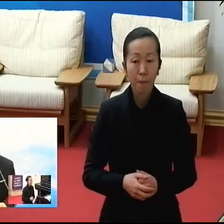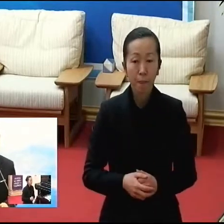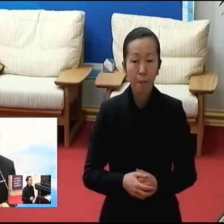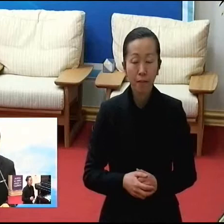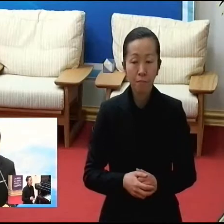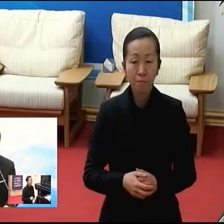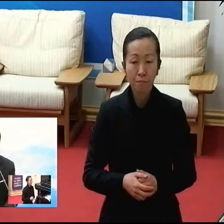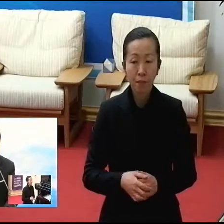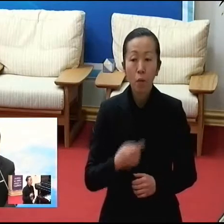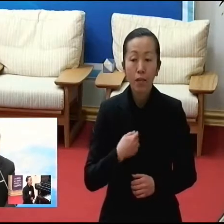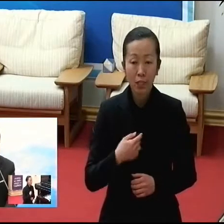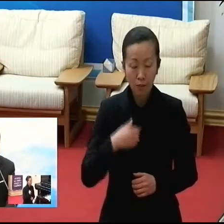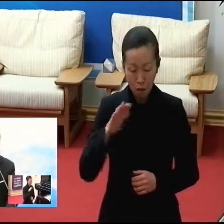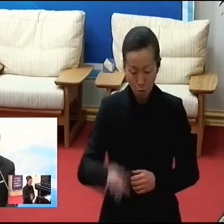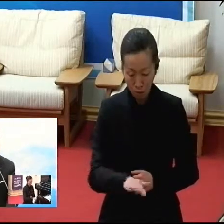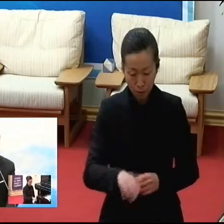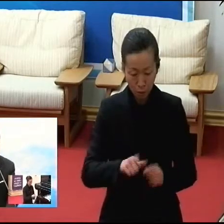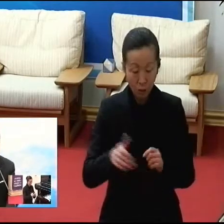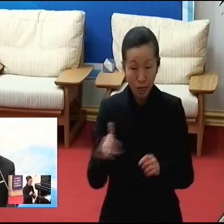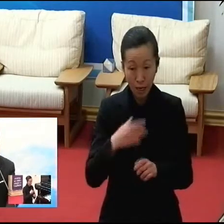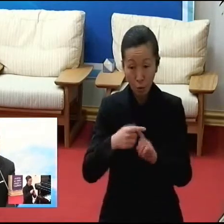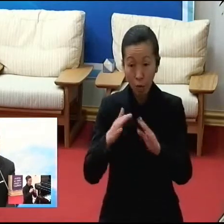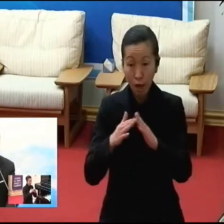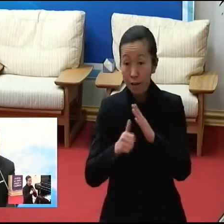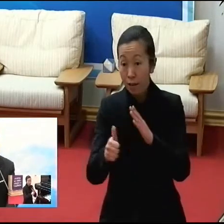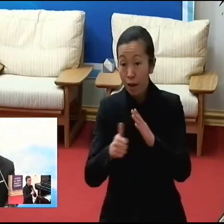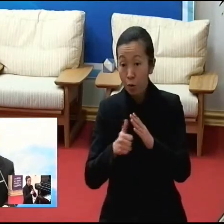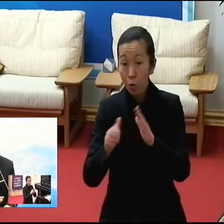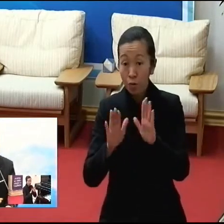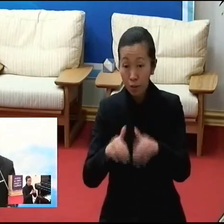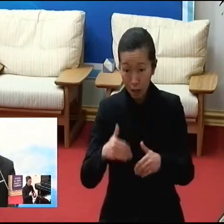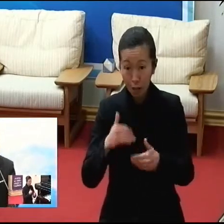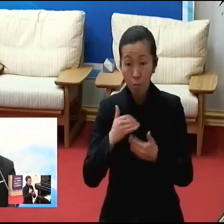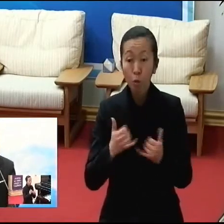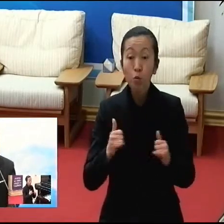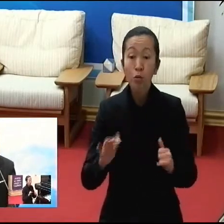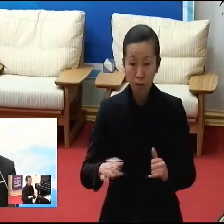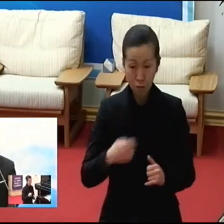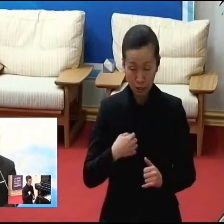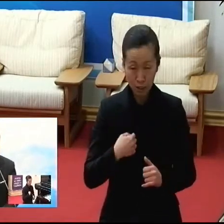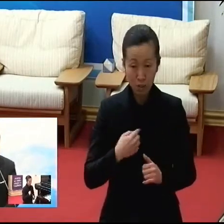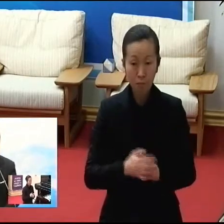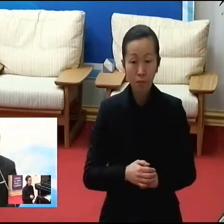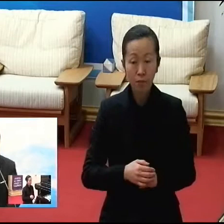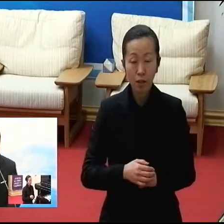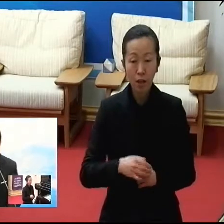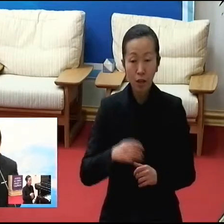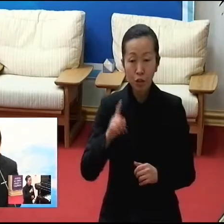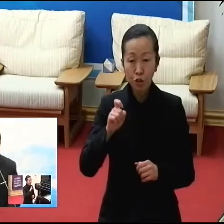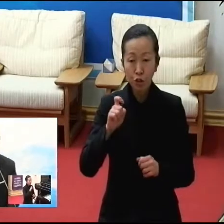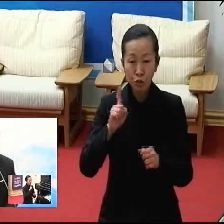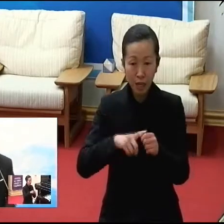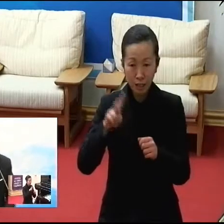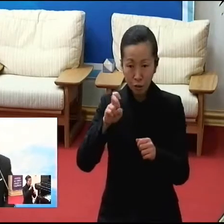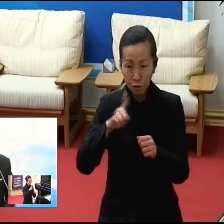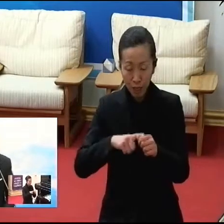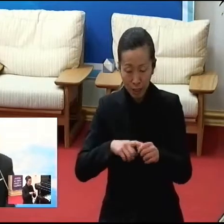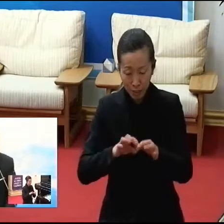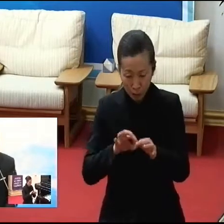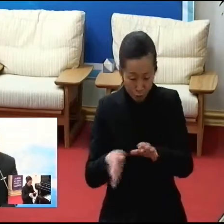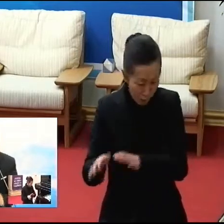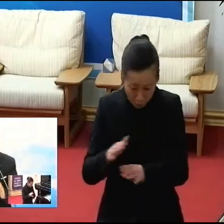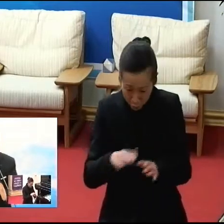어릴 때부터 교회 다녔습니다. 幼い時から教会通いました。 예, 수십 년 동안 방황했습니다. 何十年間さまよいました